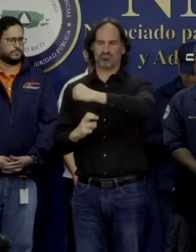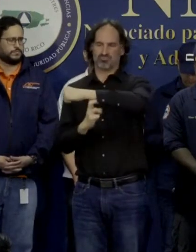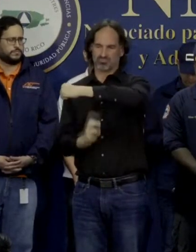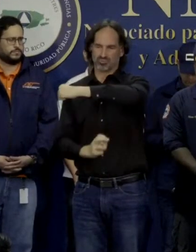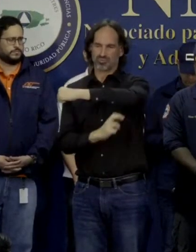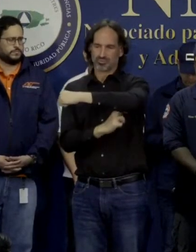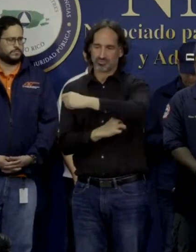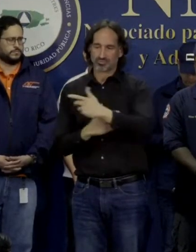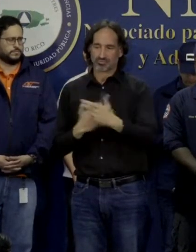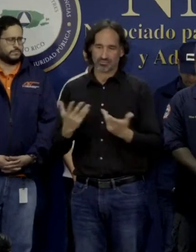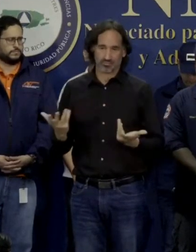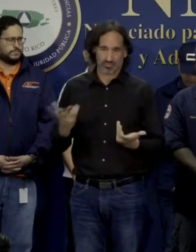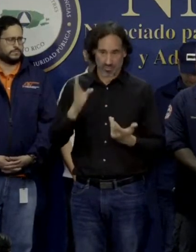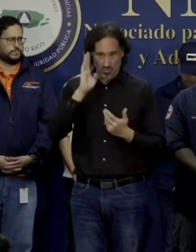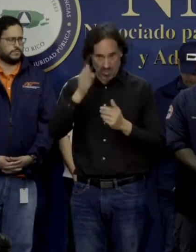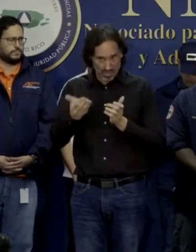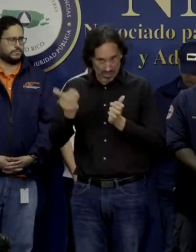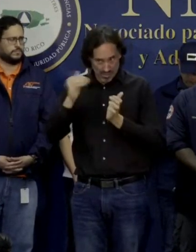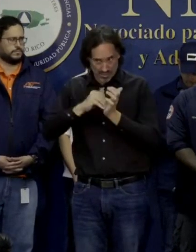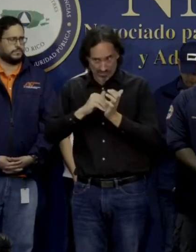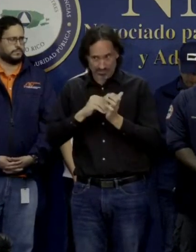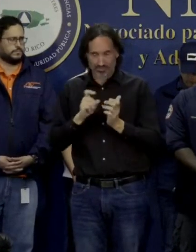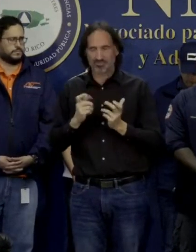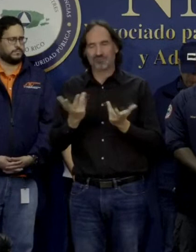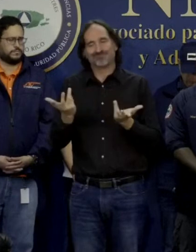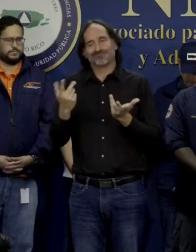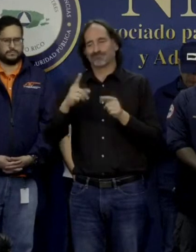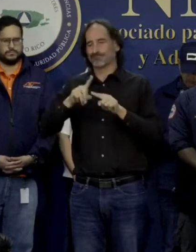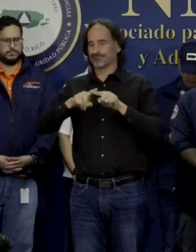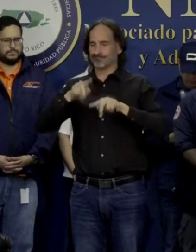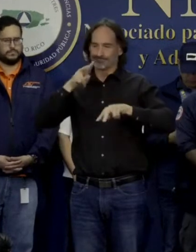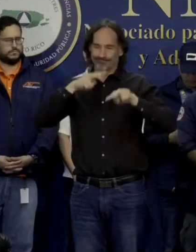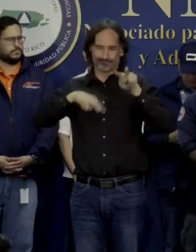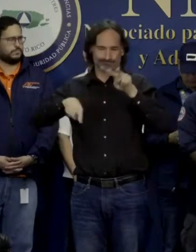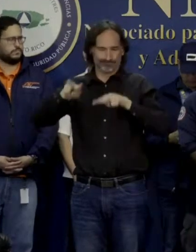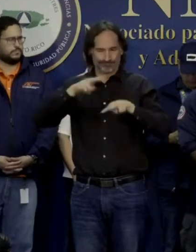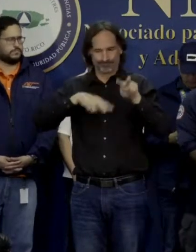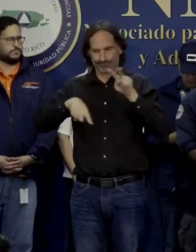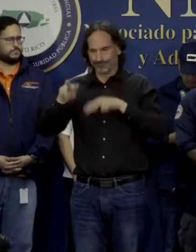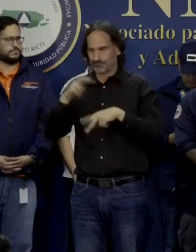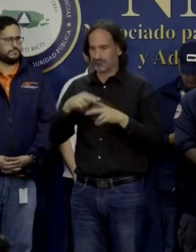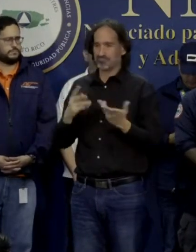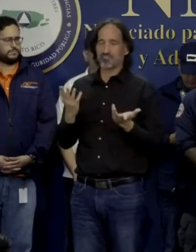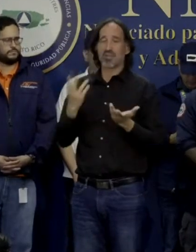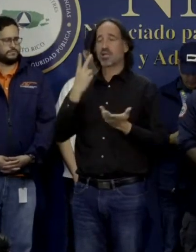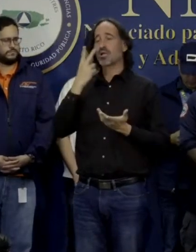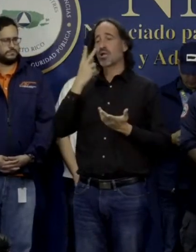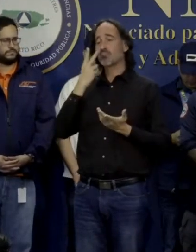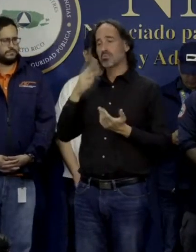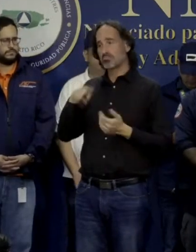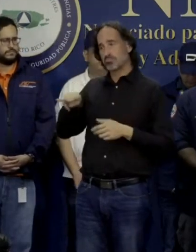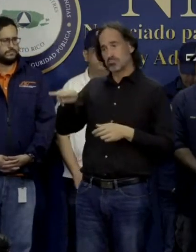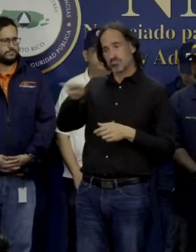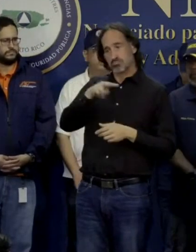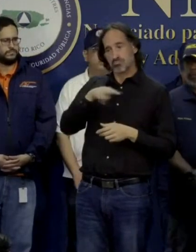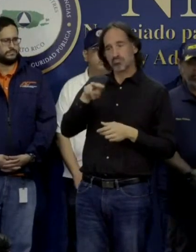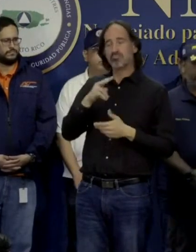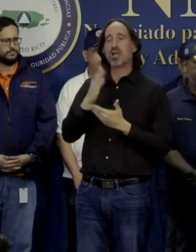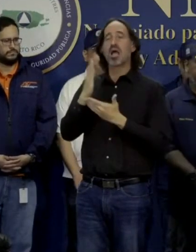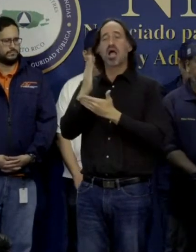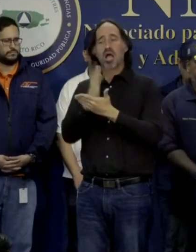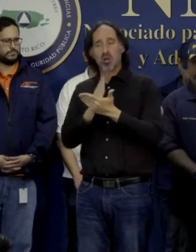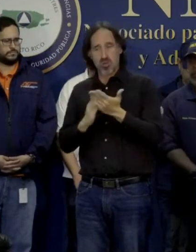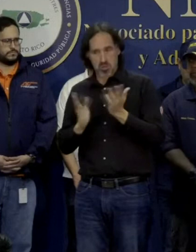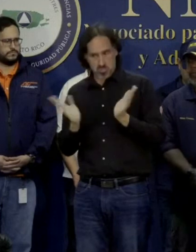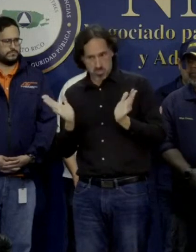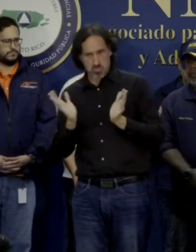estamos evaluando, así como dijo el general, porque hay una disponibilidad de unos puentes temporeros también que pues también se tardan tiempo en llegar a Puerto Rico por la disponibilidad de materiales,